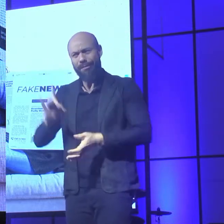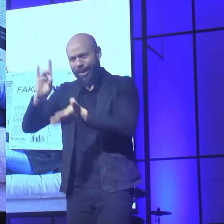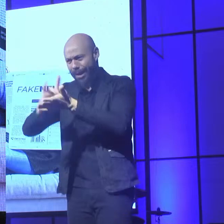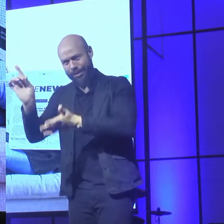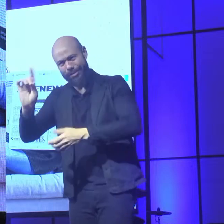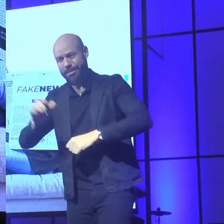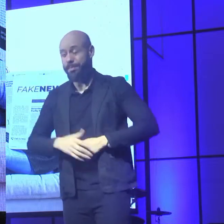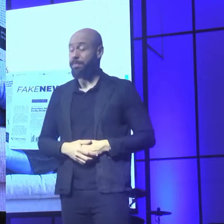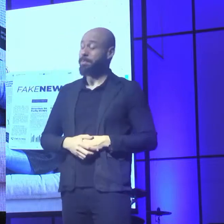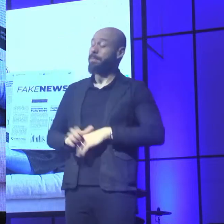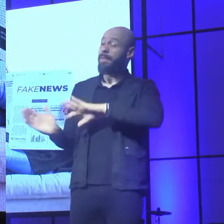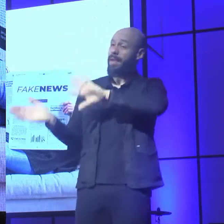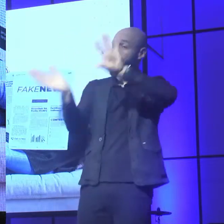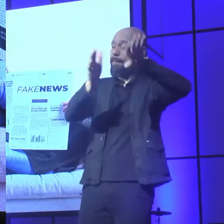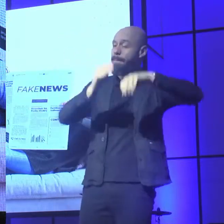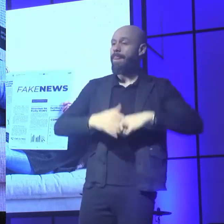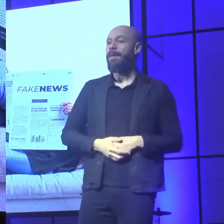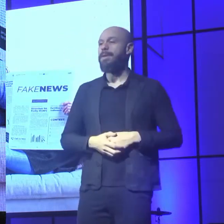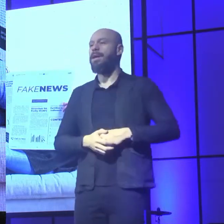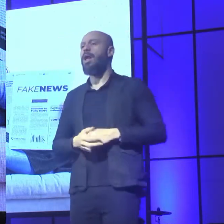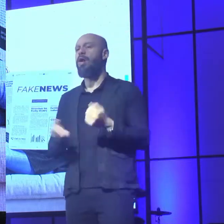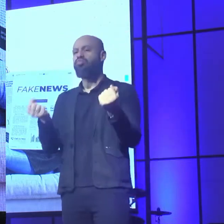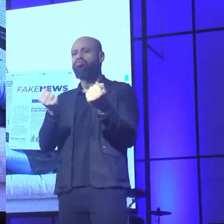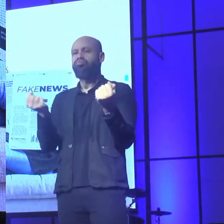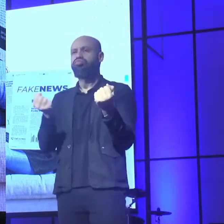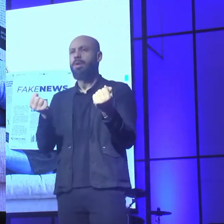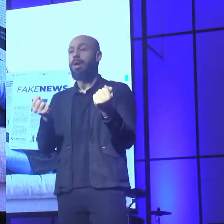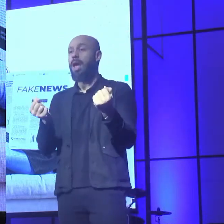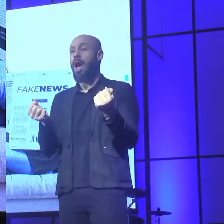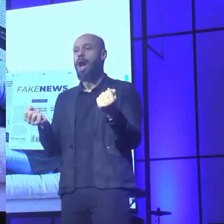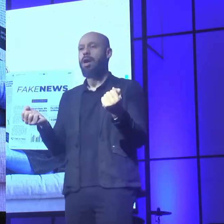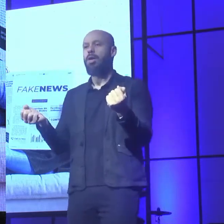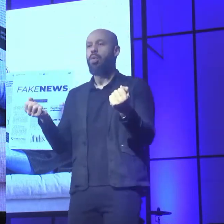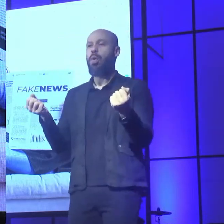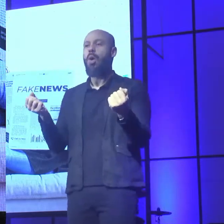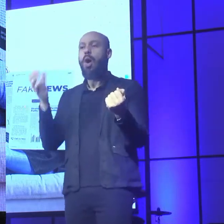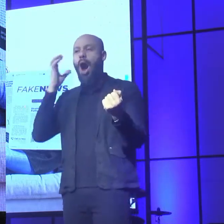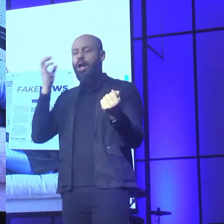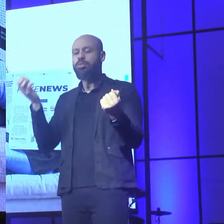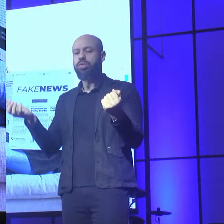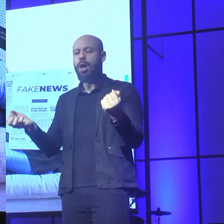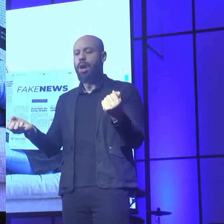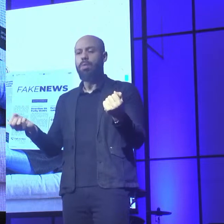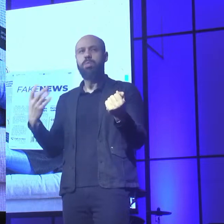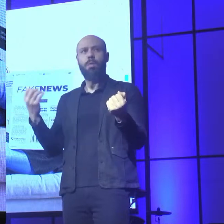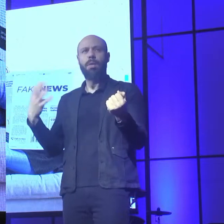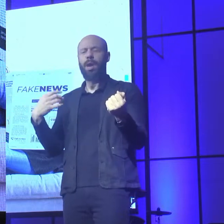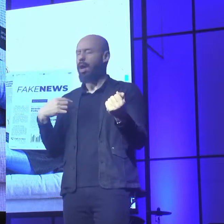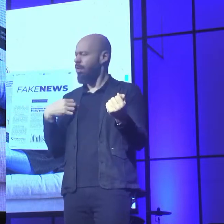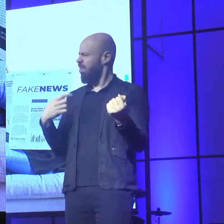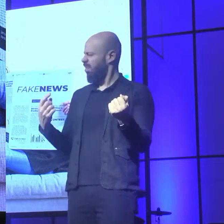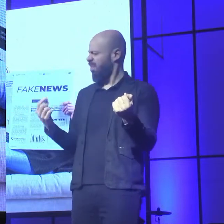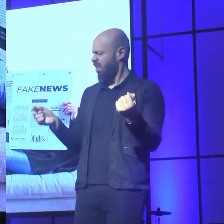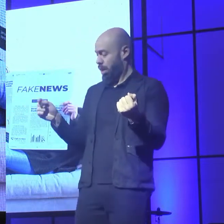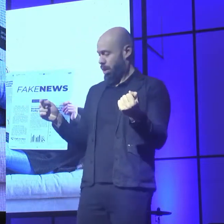repente entrou o horário político. E eu, antes de desligar, porque eu não consigo, eu digo para vocês assim, eu tenho